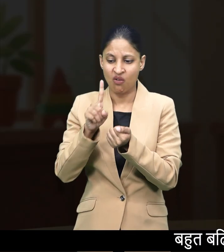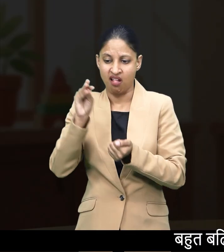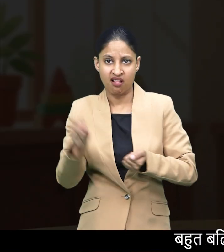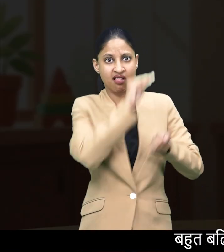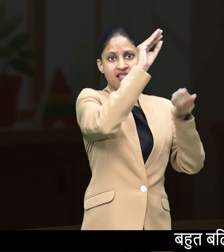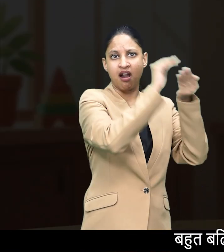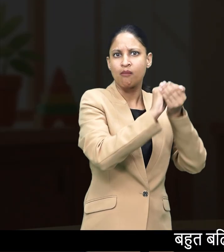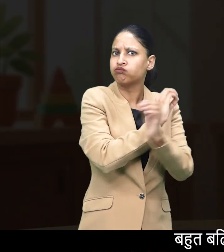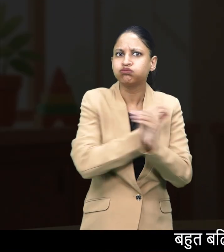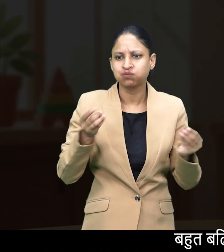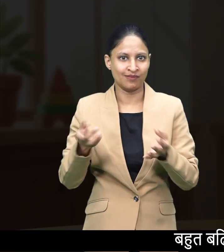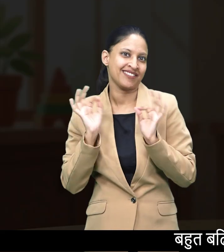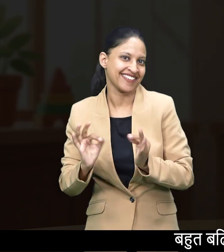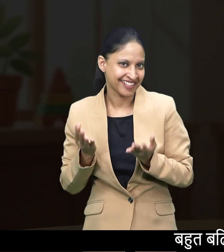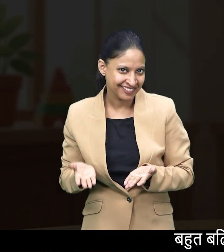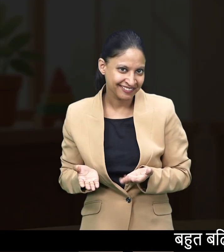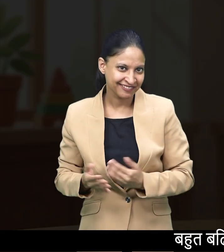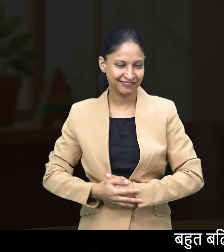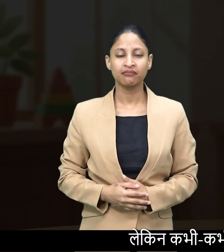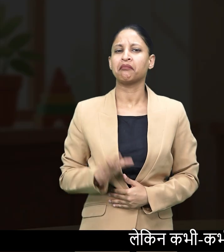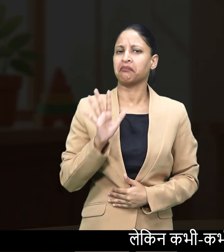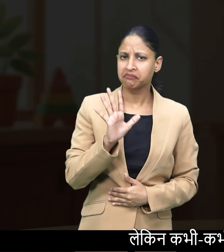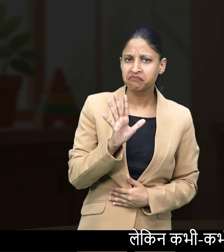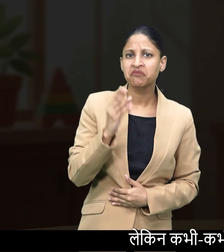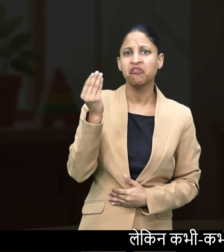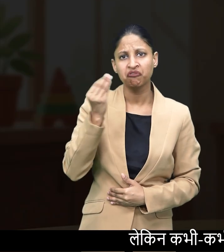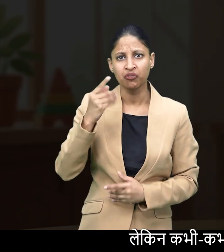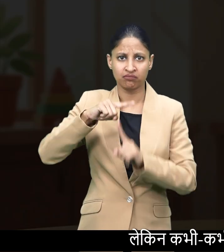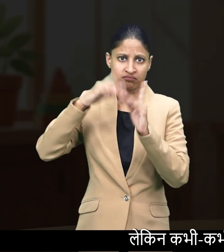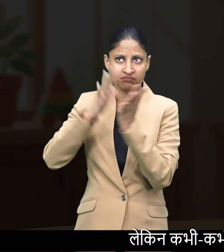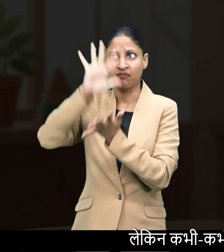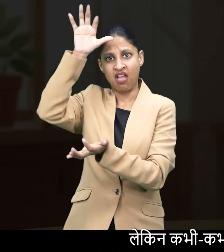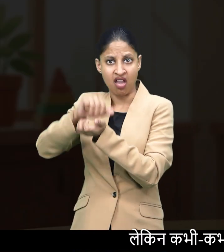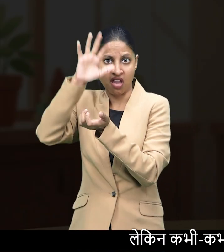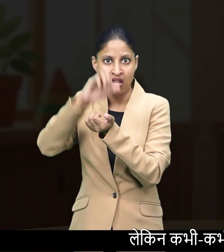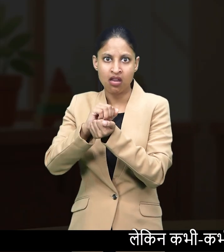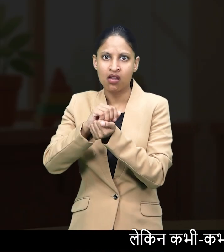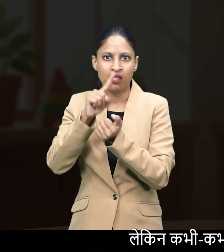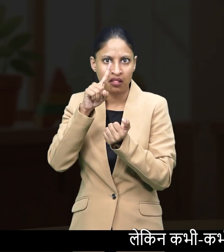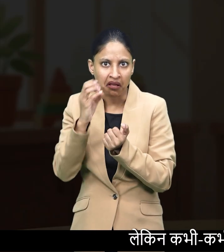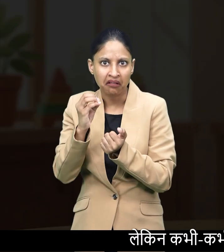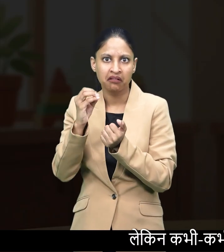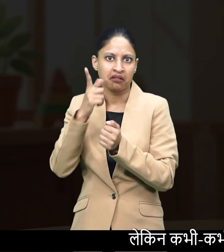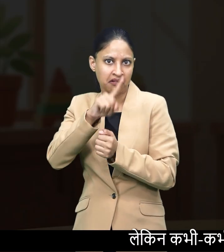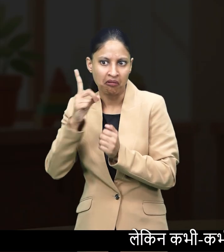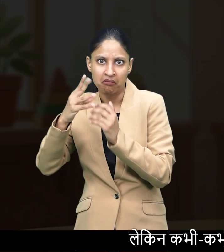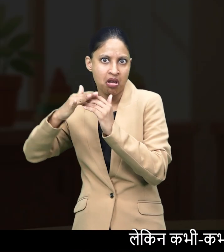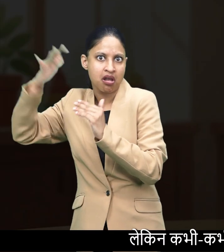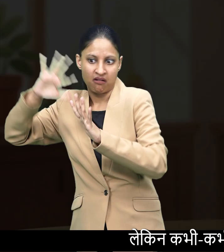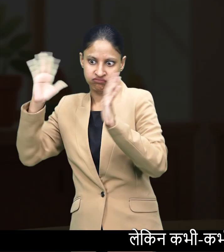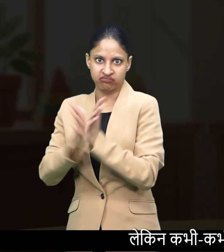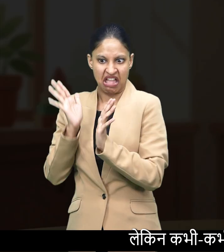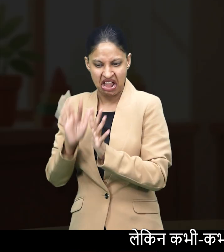ये बिना हासिल वाला जोड़ था। लेकिन कभी कभी जब एक स्तंभ में योग 9 से अधिक होता